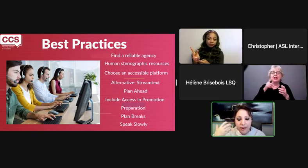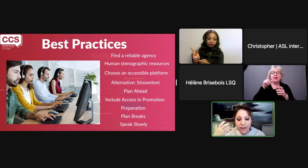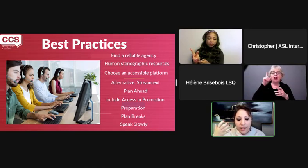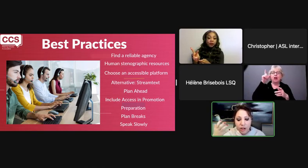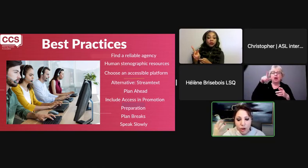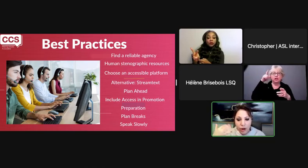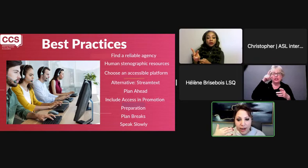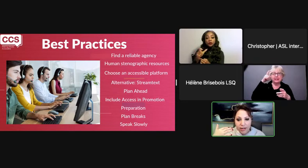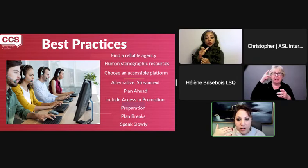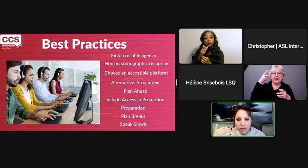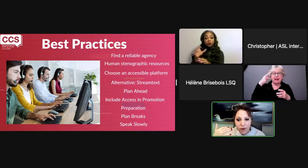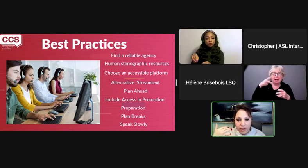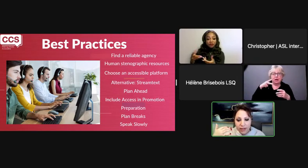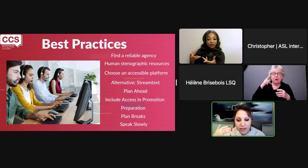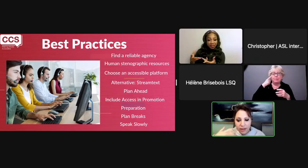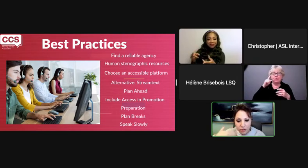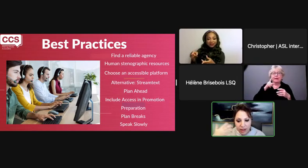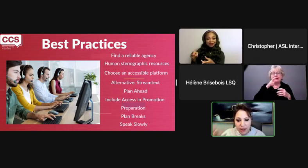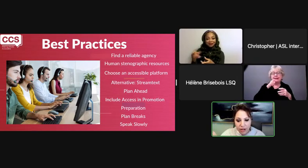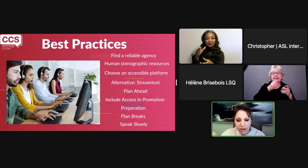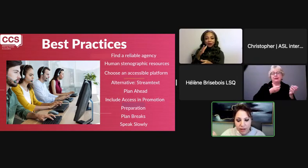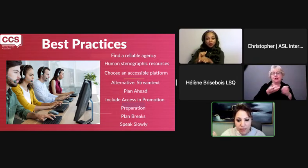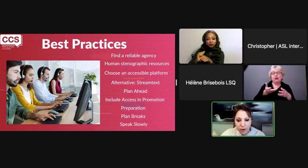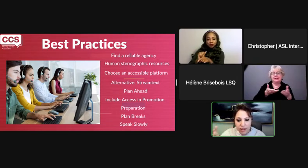pour que le fournisseur de services